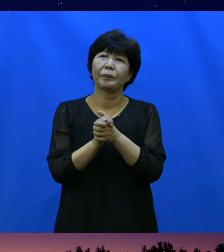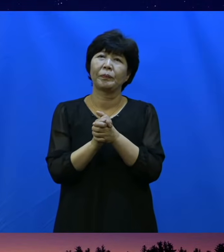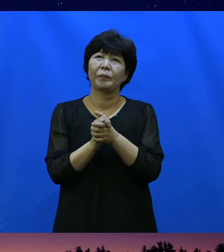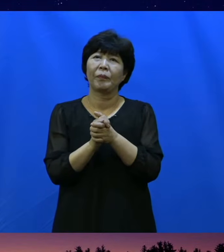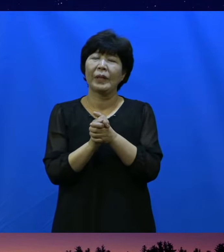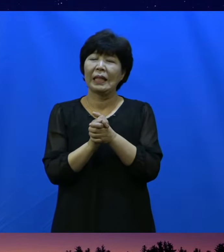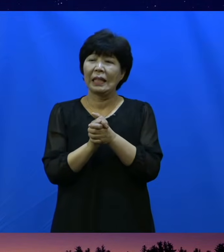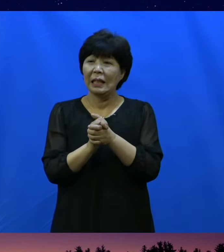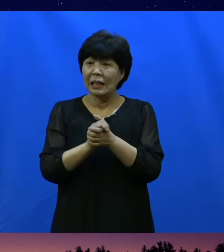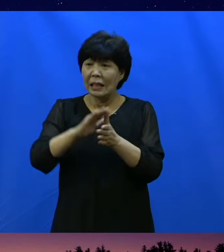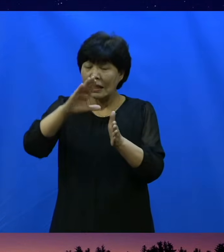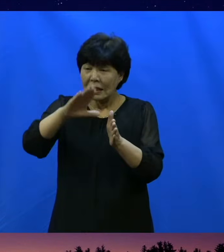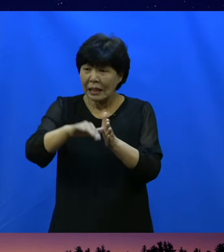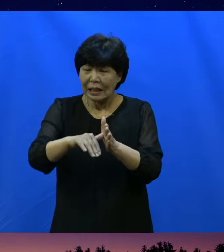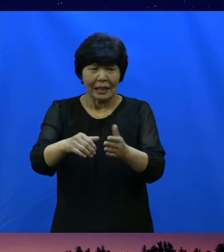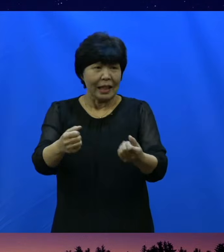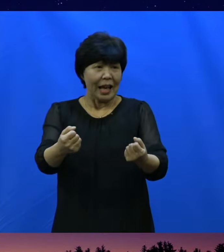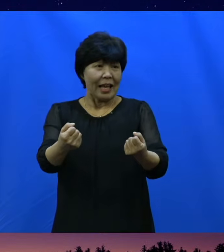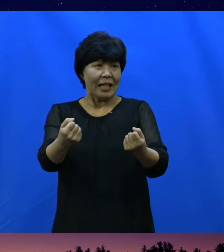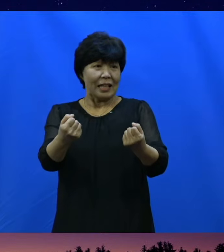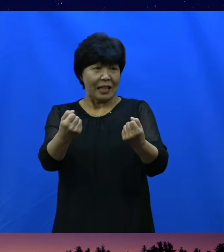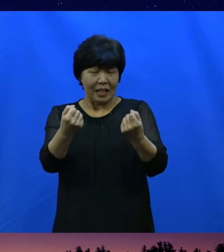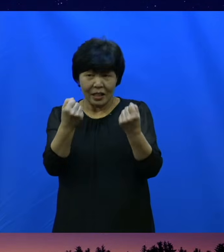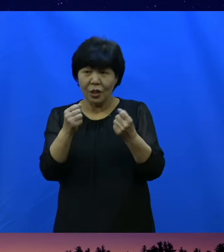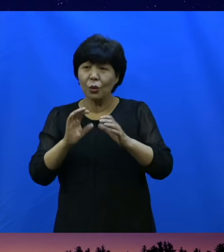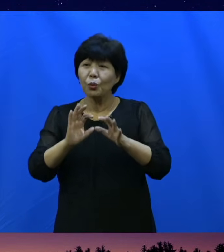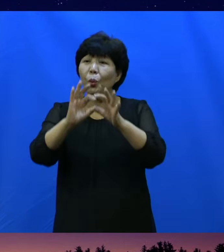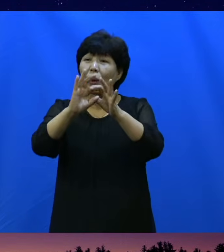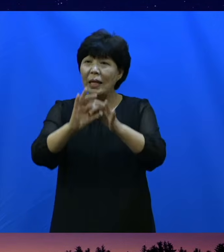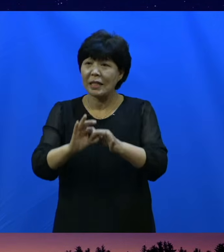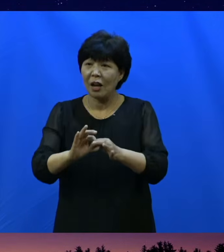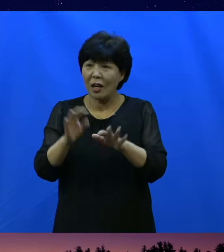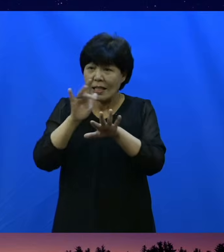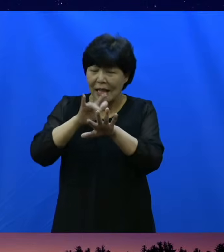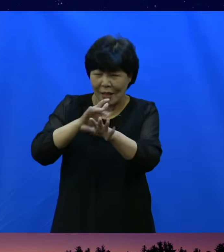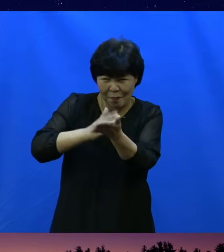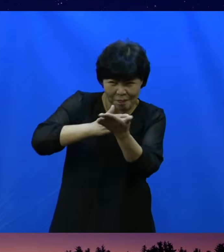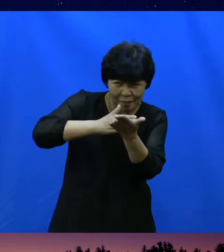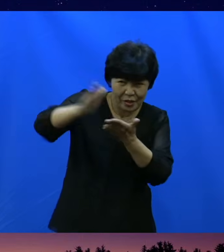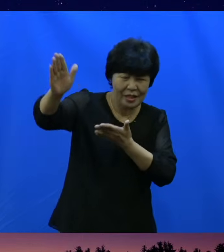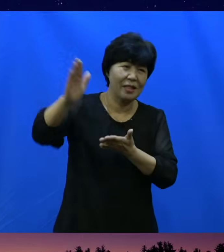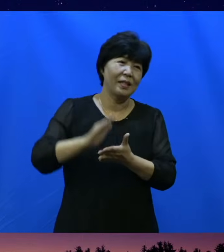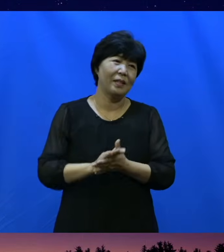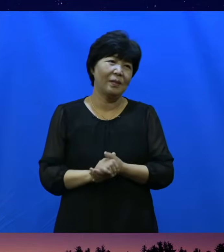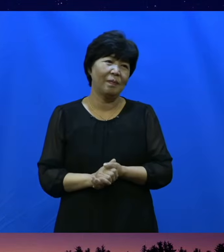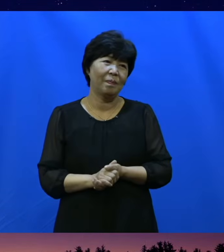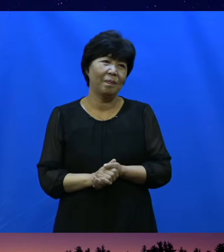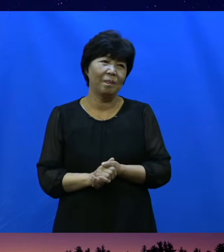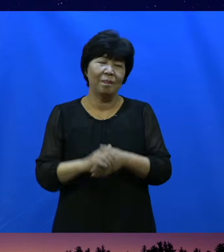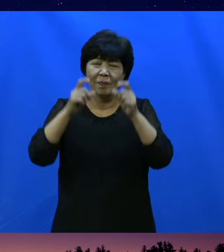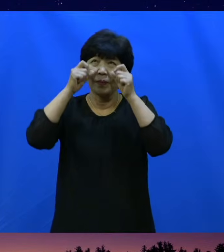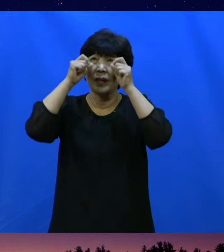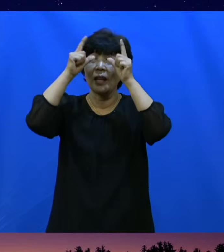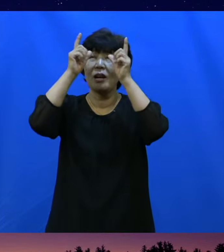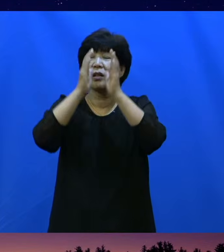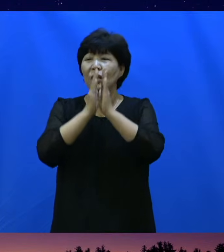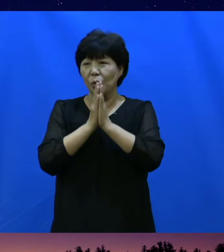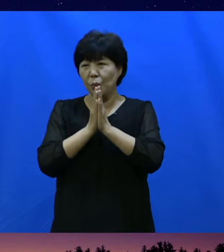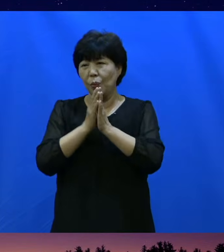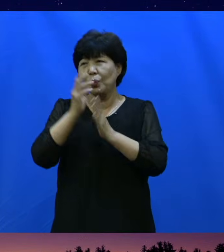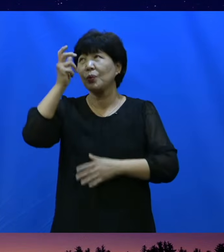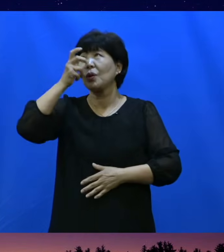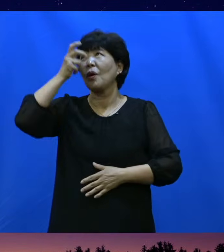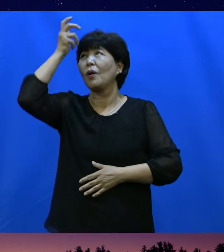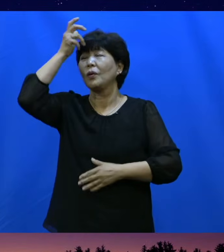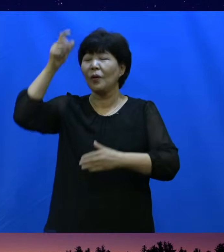화력이 마귀를 이길 수 있다는 겁니다. 그래서 깨어있는 기도 생활, 깨어있는 성령 안에서의 말씀이 되면